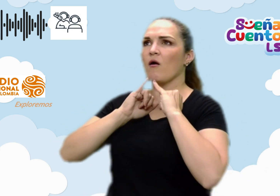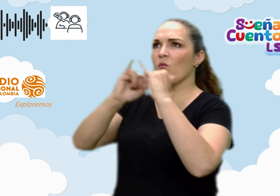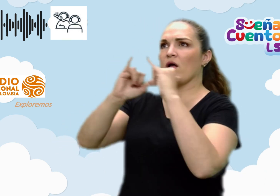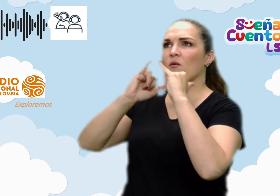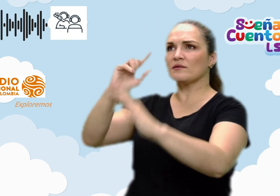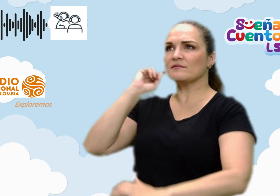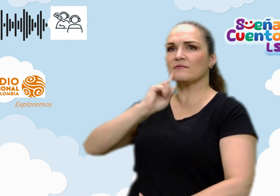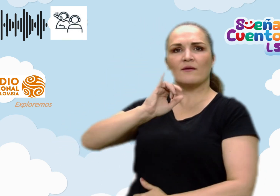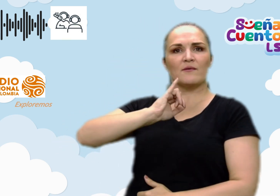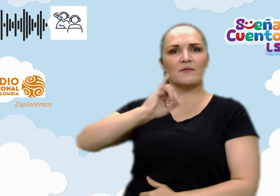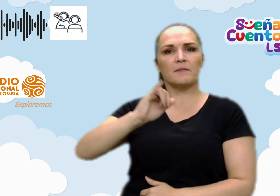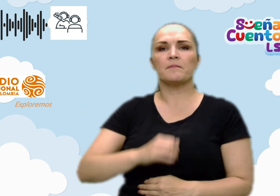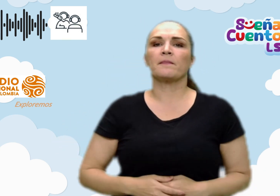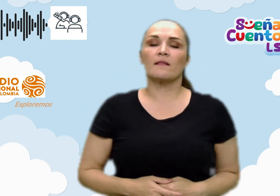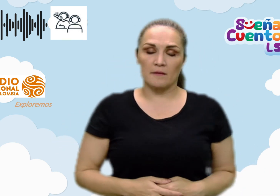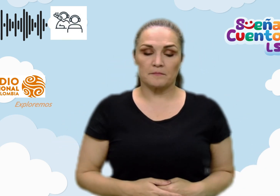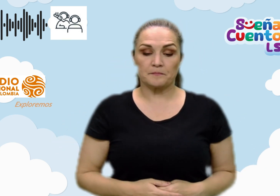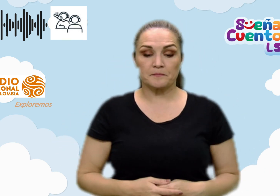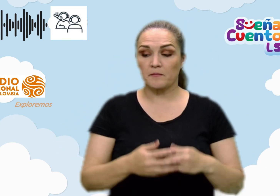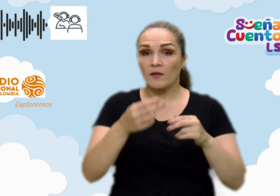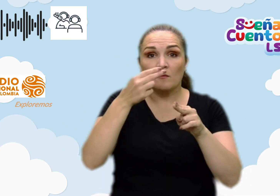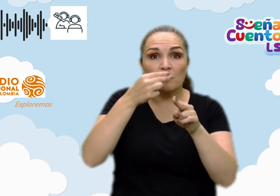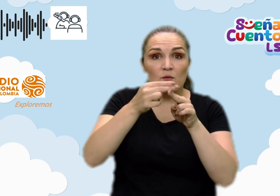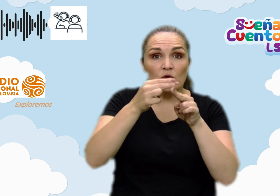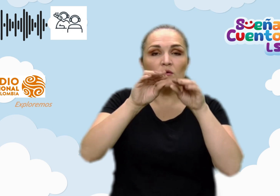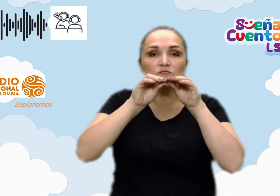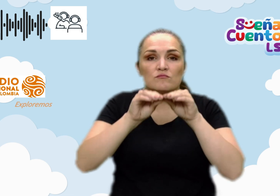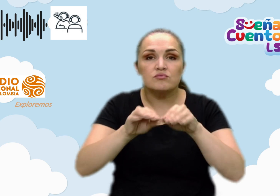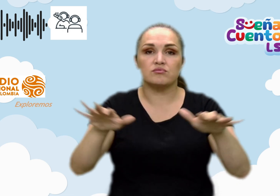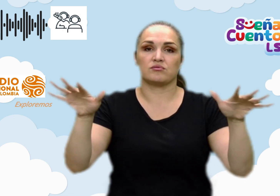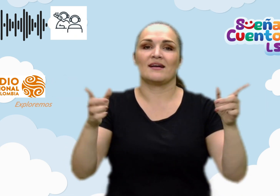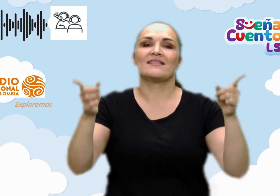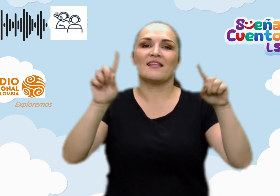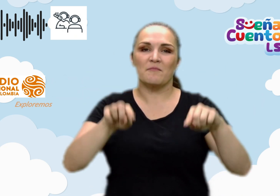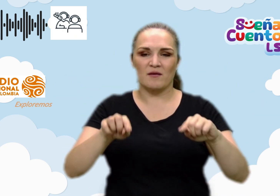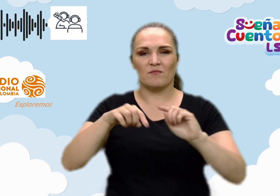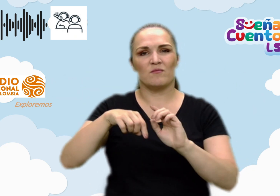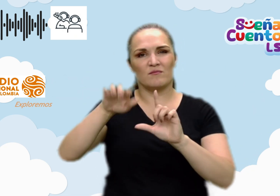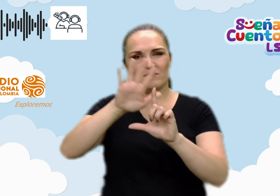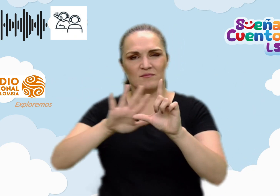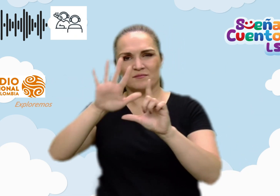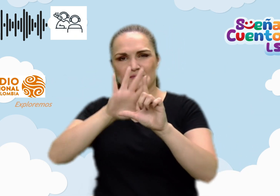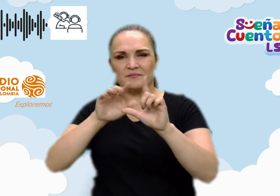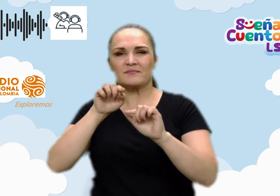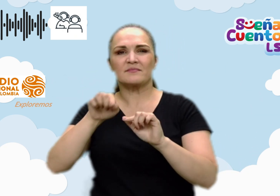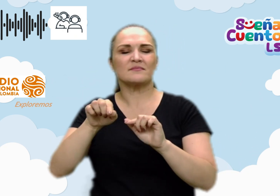identidad con los niños cuando se narra. Y ya ahorita próximo estamos por publicar